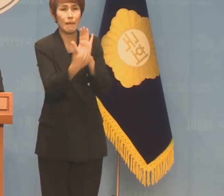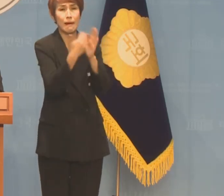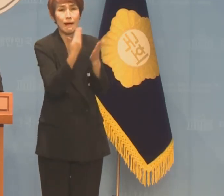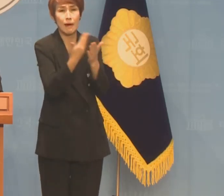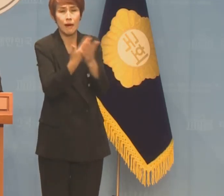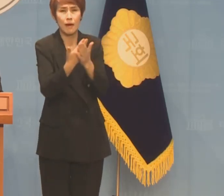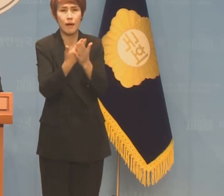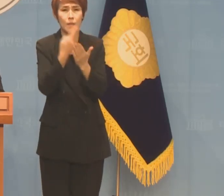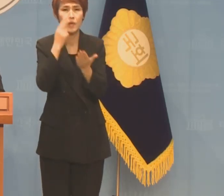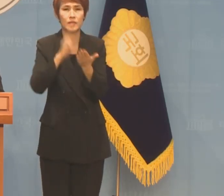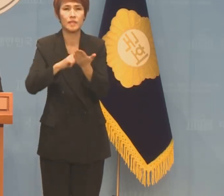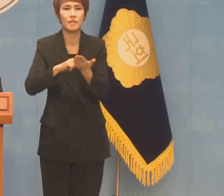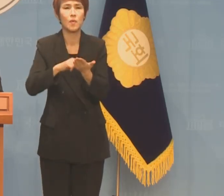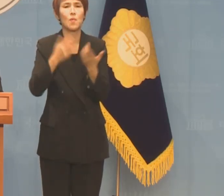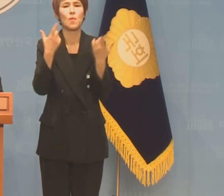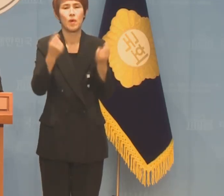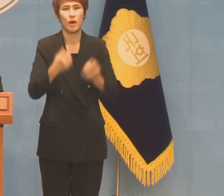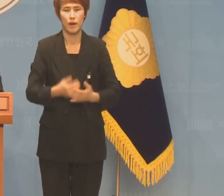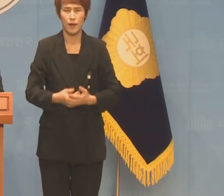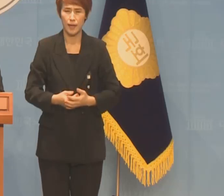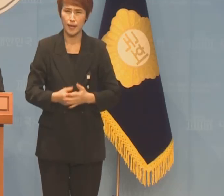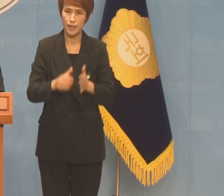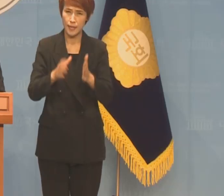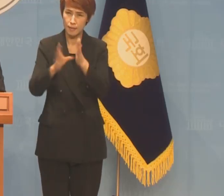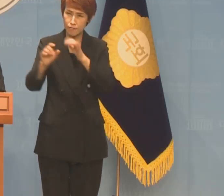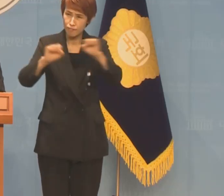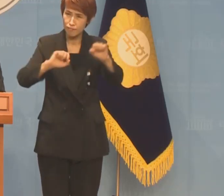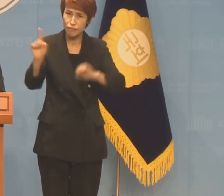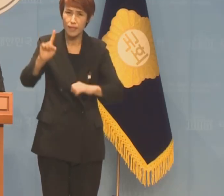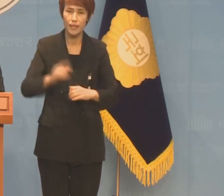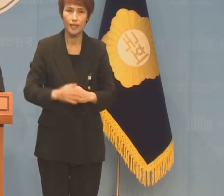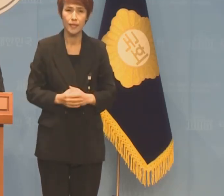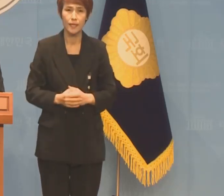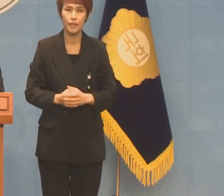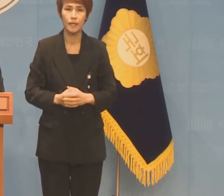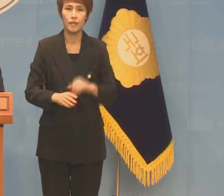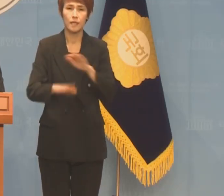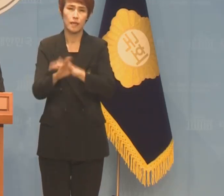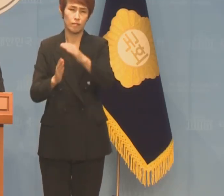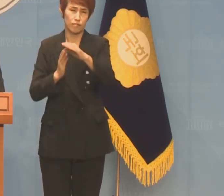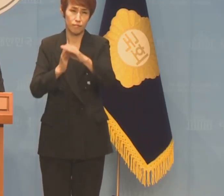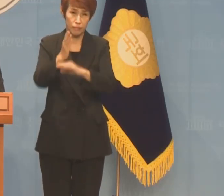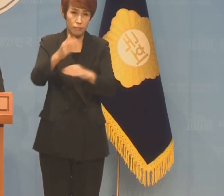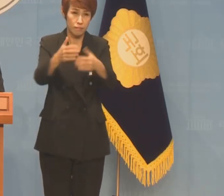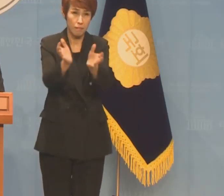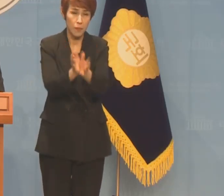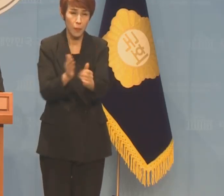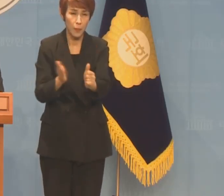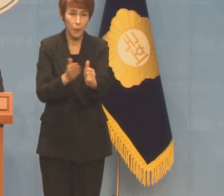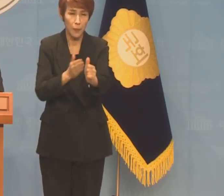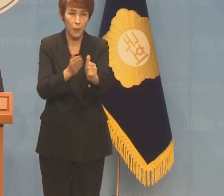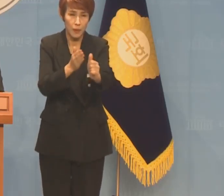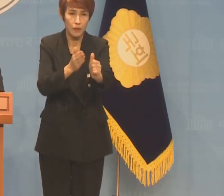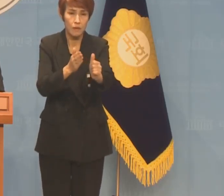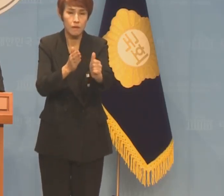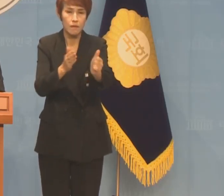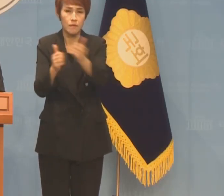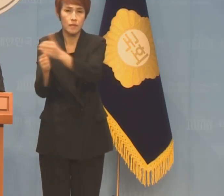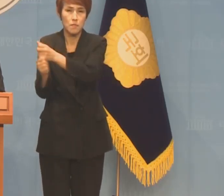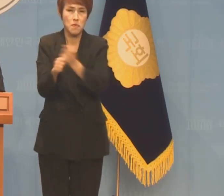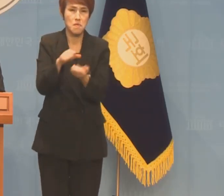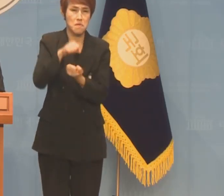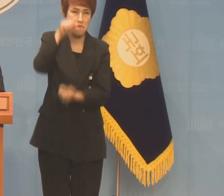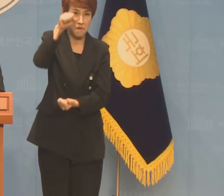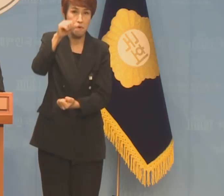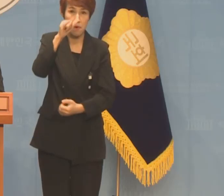겁니다. 뭐 하는 짓입니까? 극우 세력의 권기를 종용해 체포영장 집행 시